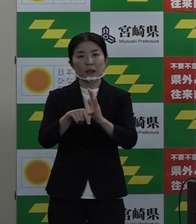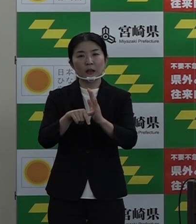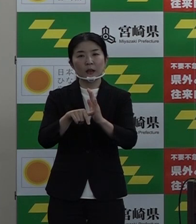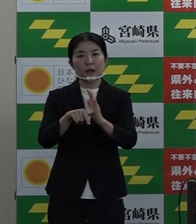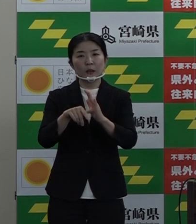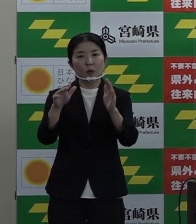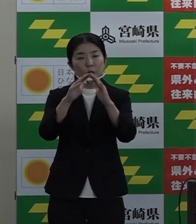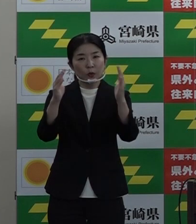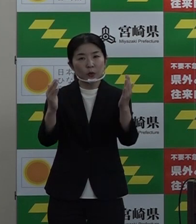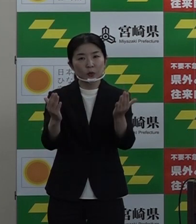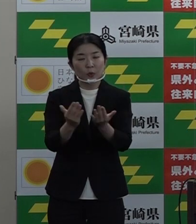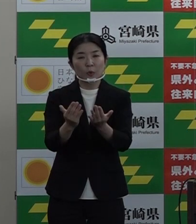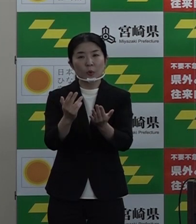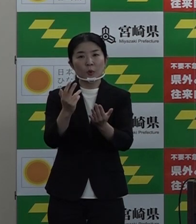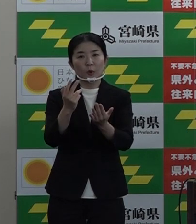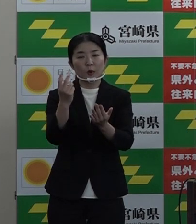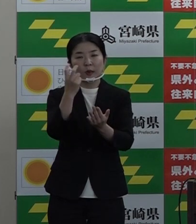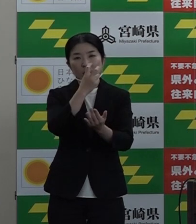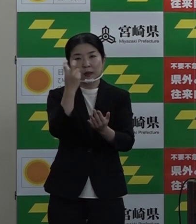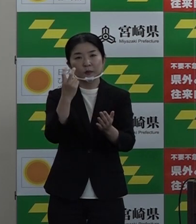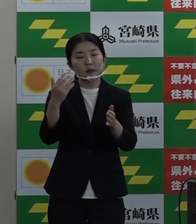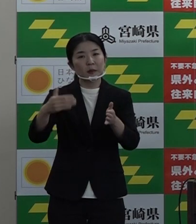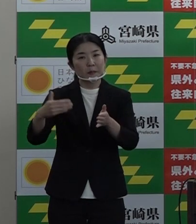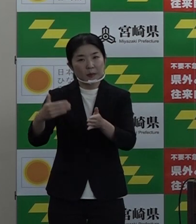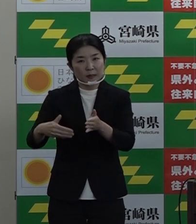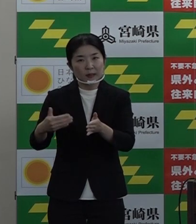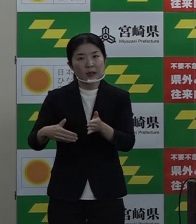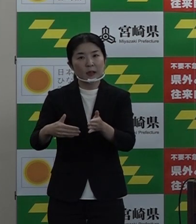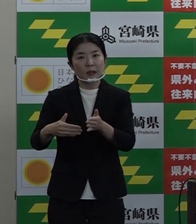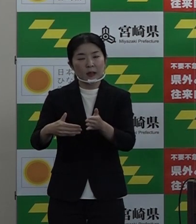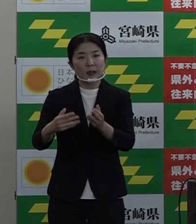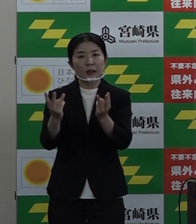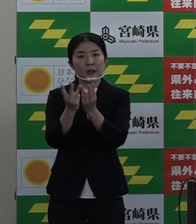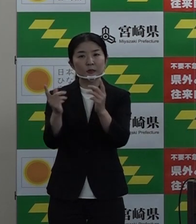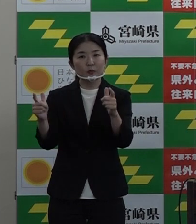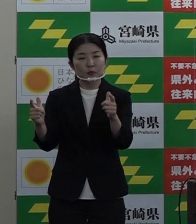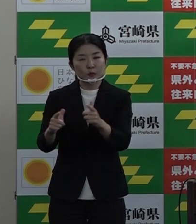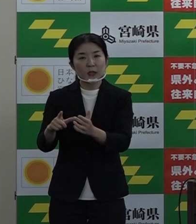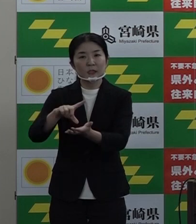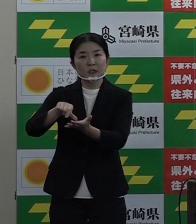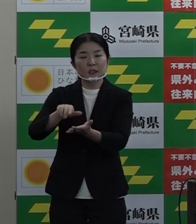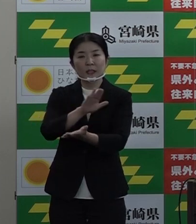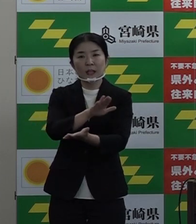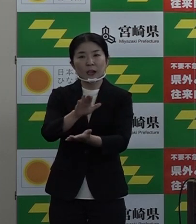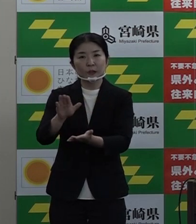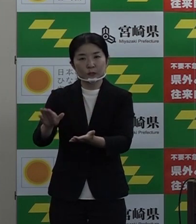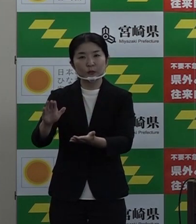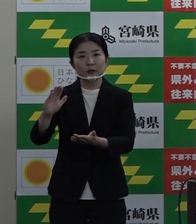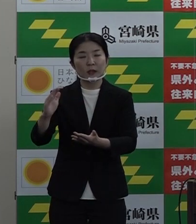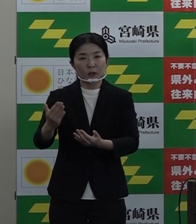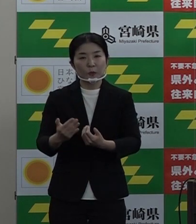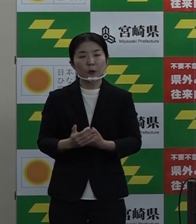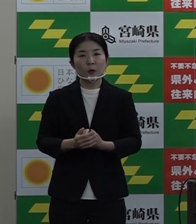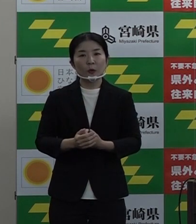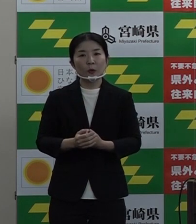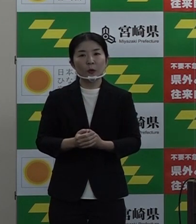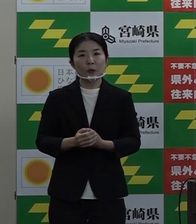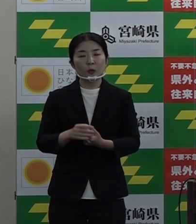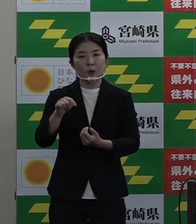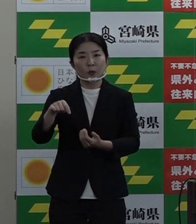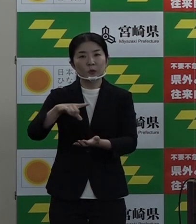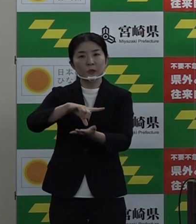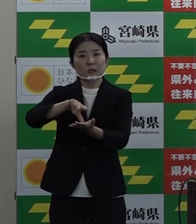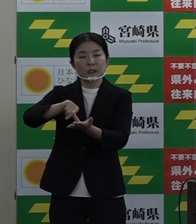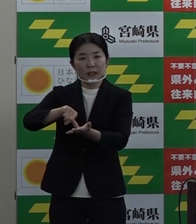にほぼ確認をされていない、また、比較的落ち着いている県域がある中ではありますが、この県域